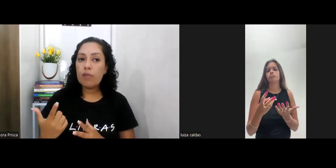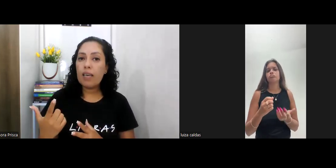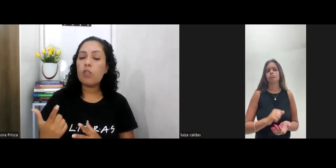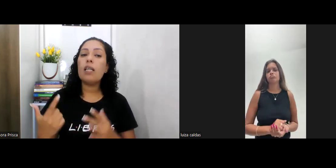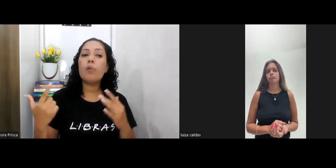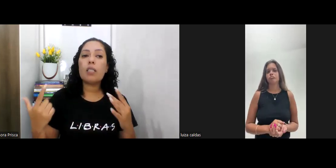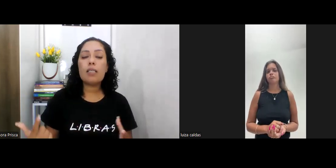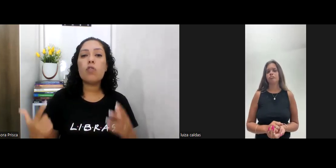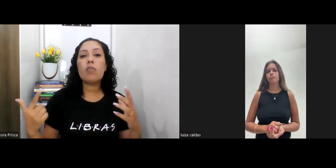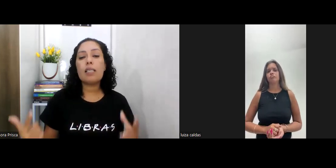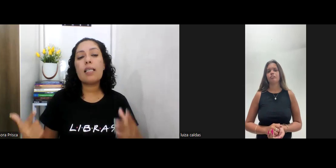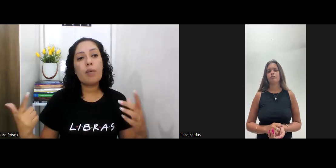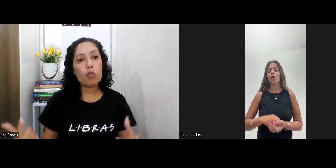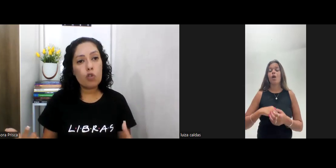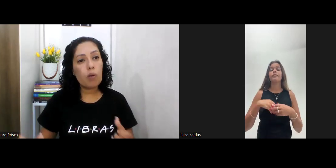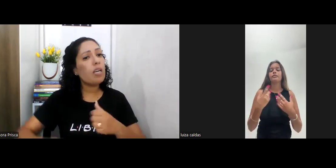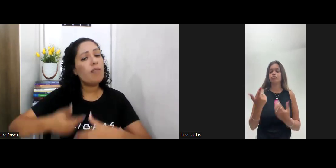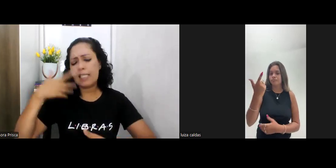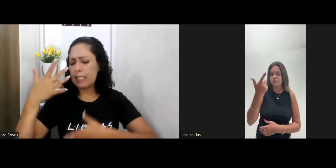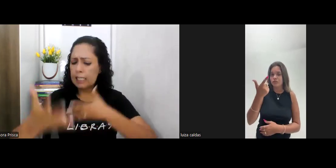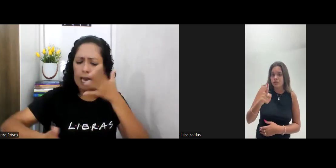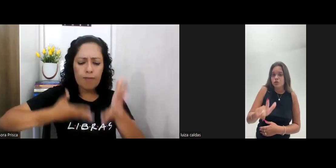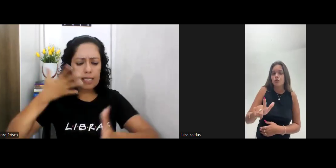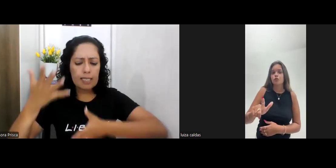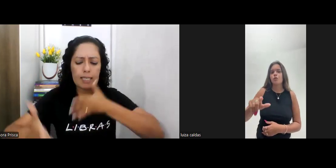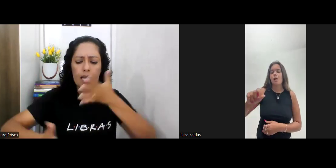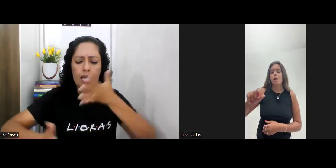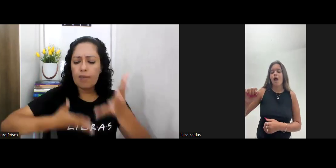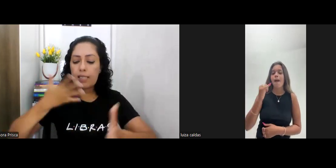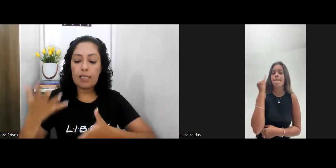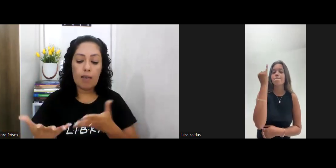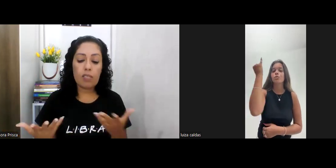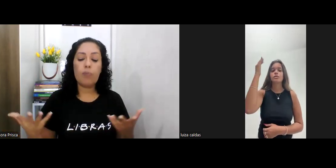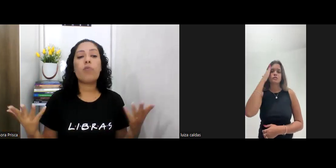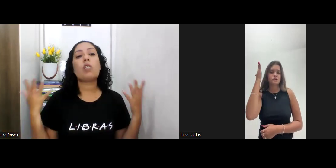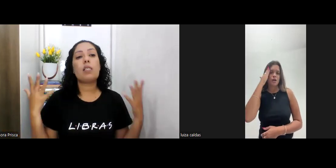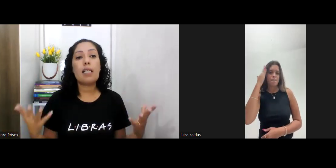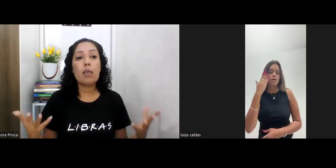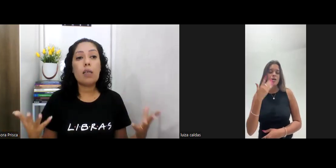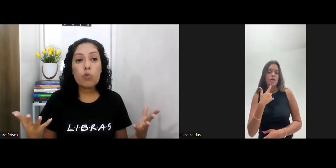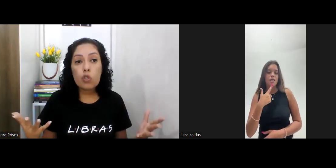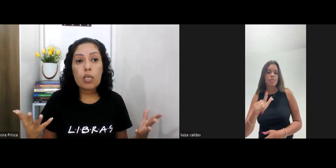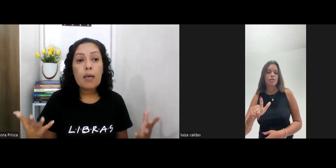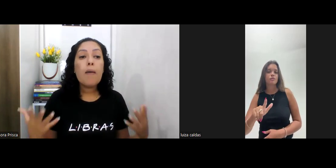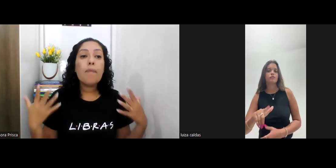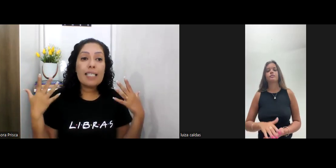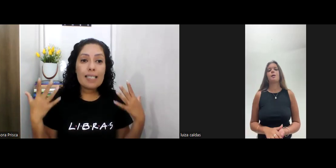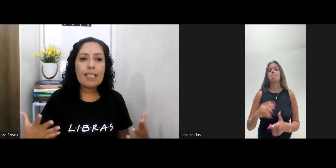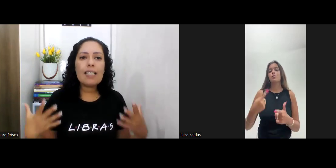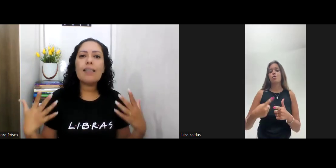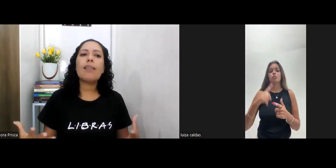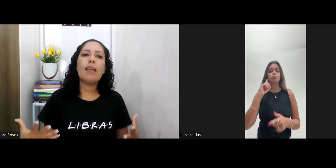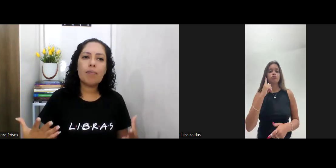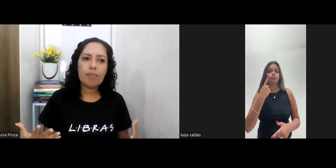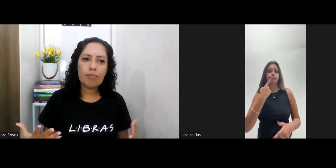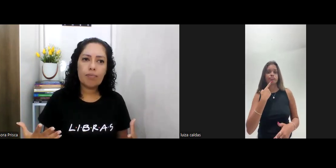Mais uma vez, olha a importância de você saber o idioma, porque ele vai sinalizar, ele vai sinalizar, ele vai sinalizar, e você, profissional da saúde,